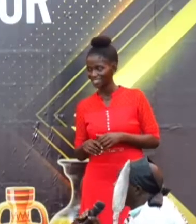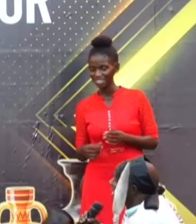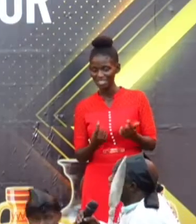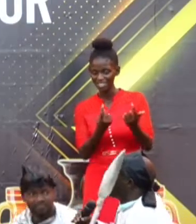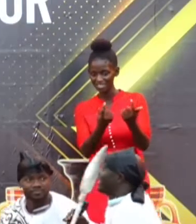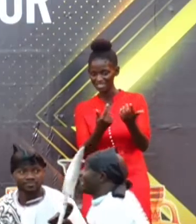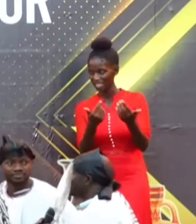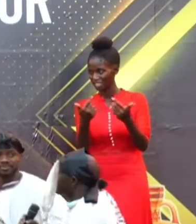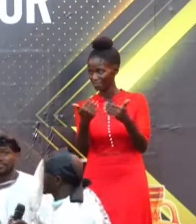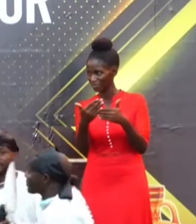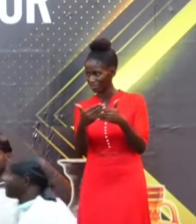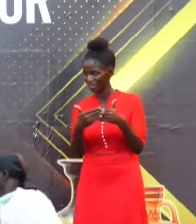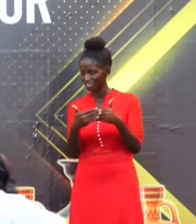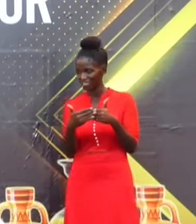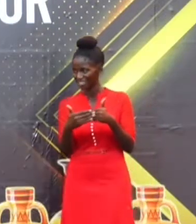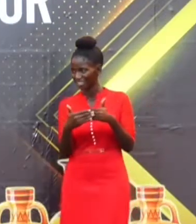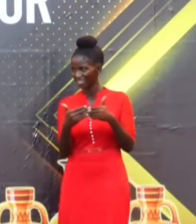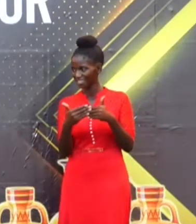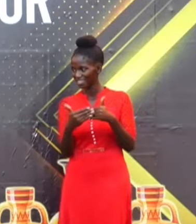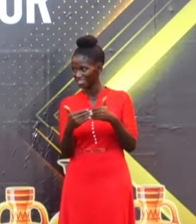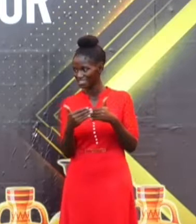ayi kabaka sembira